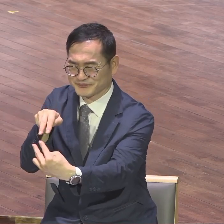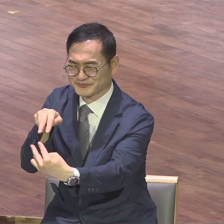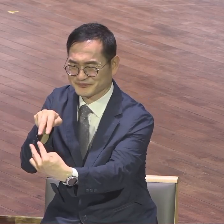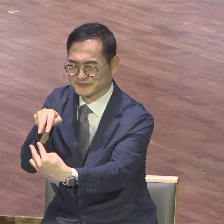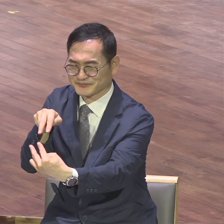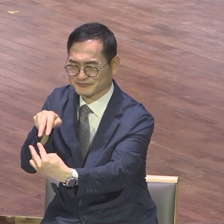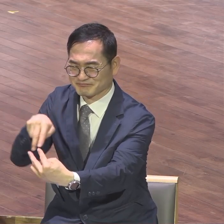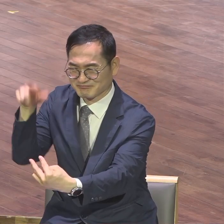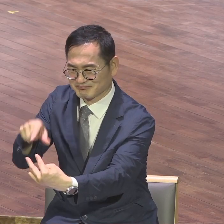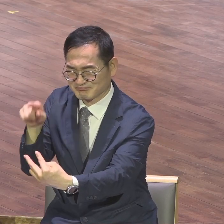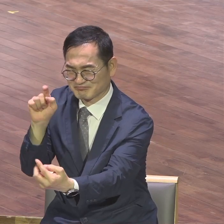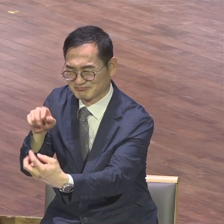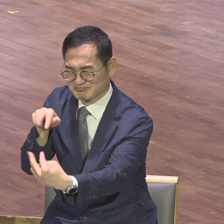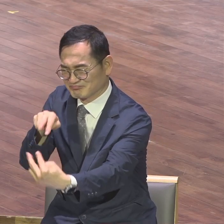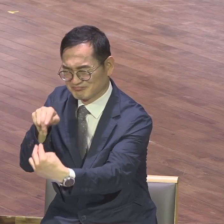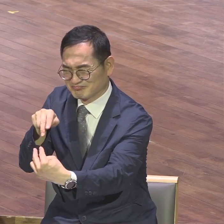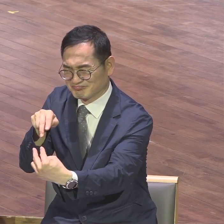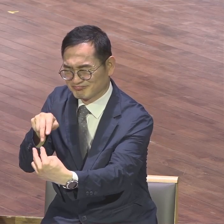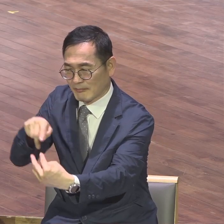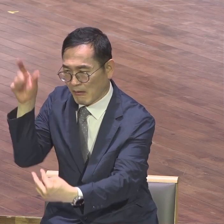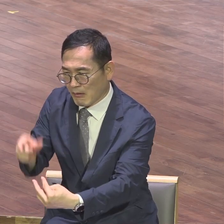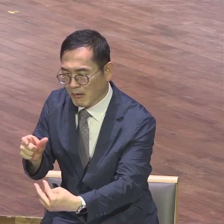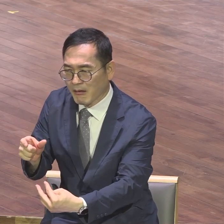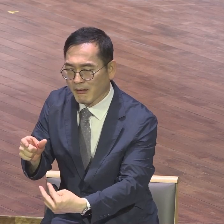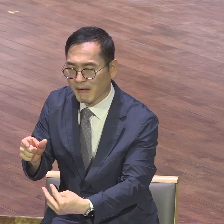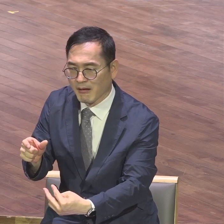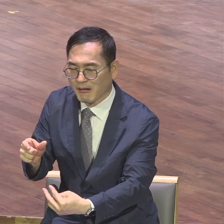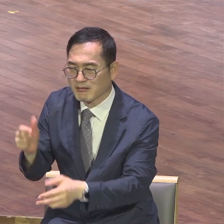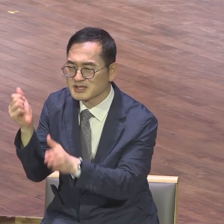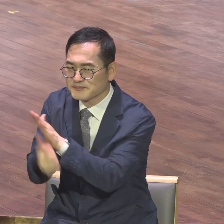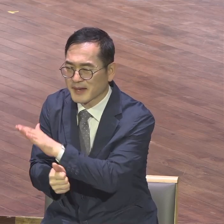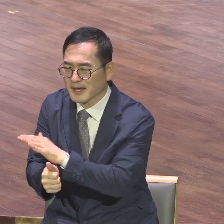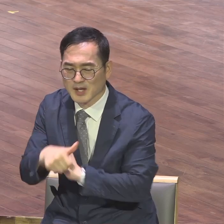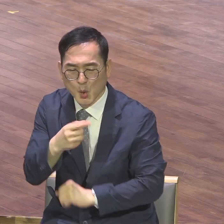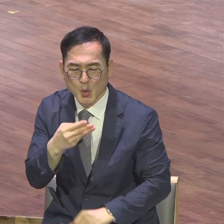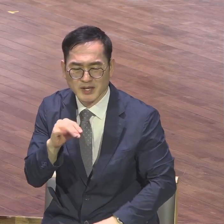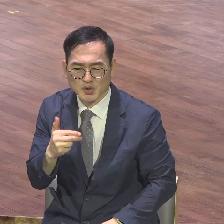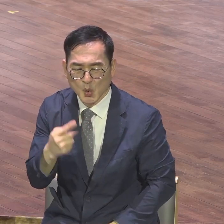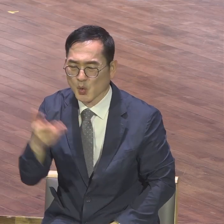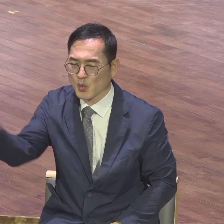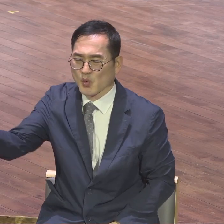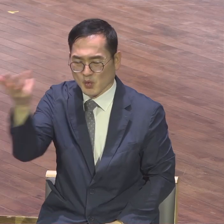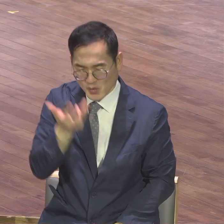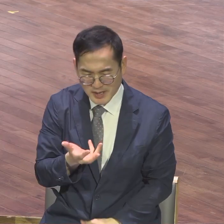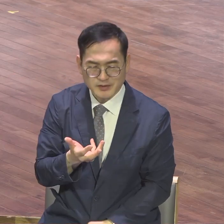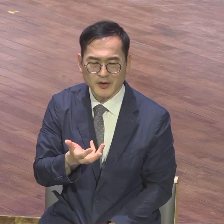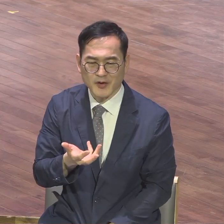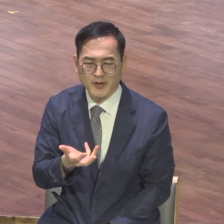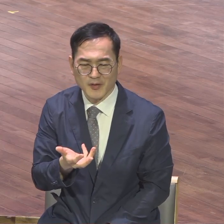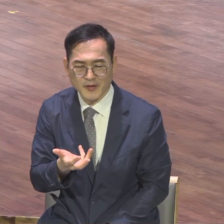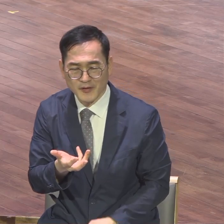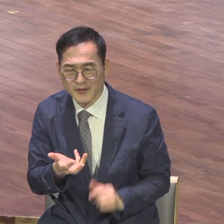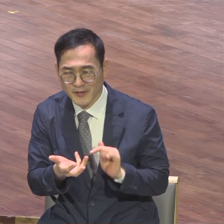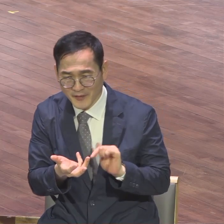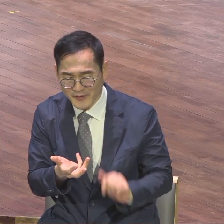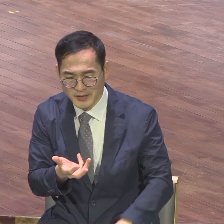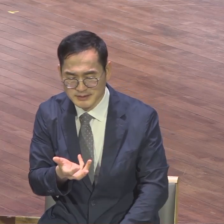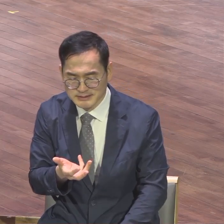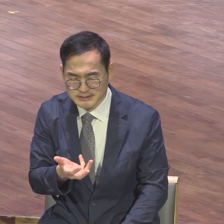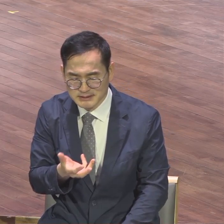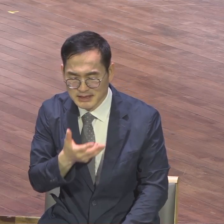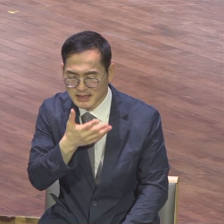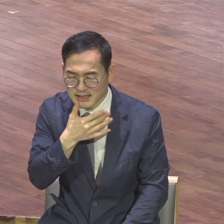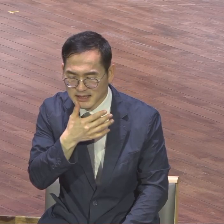복음 전하다가 어려움 겪어서 어떤 의미로 실패했기 때문에 이 교훈 삼아서 고린도에서는 오직